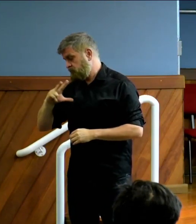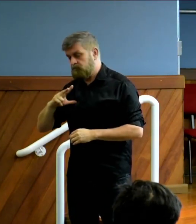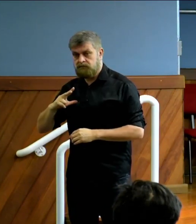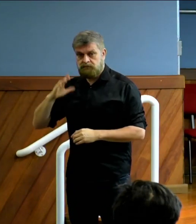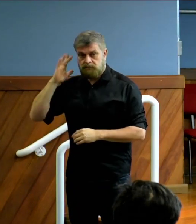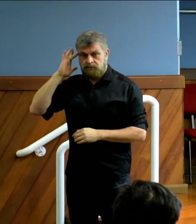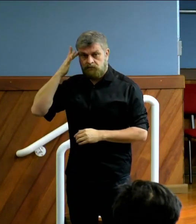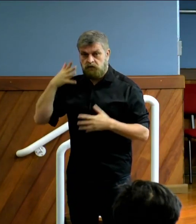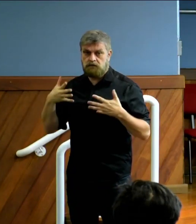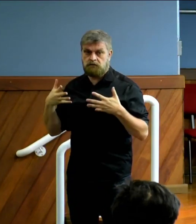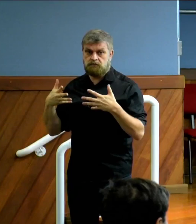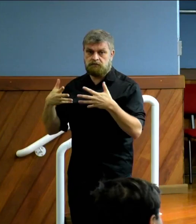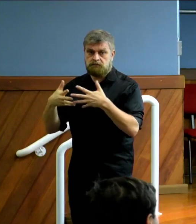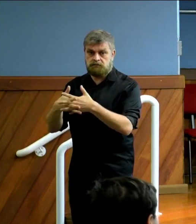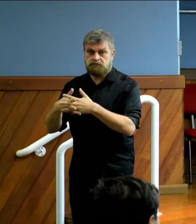isso complexo.